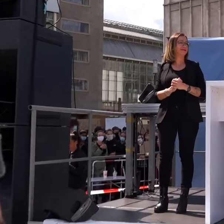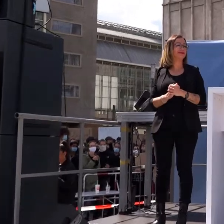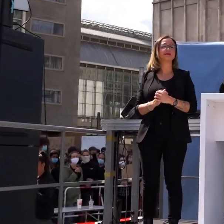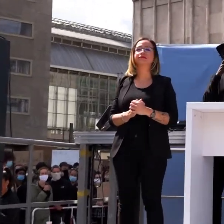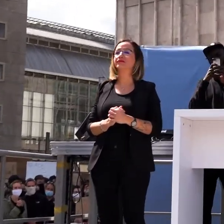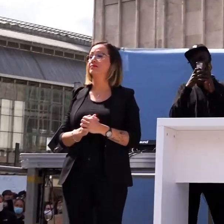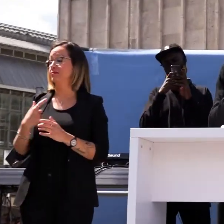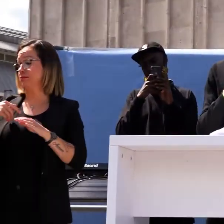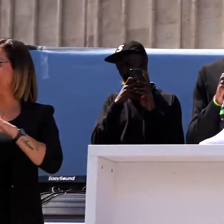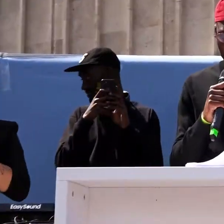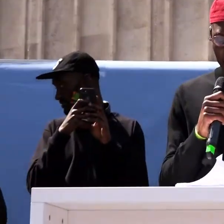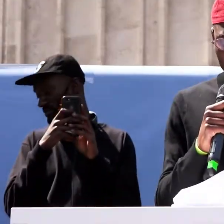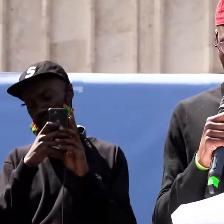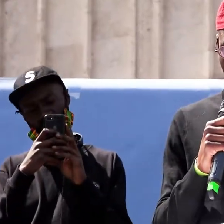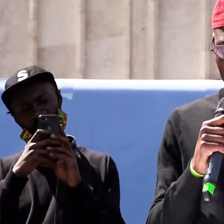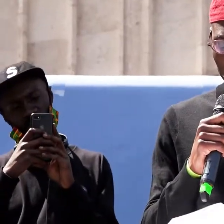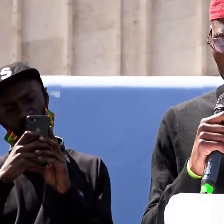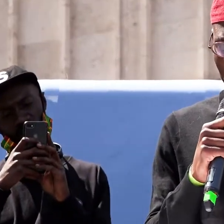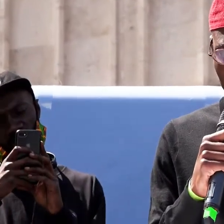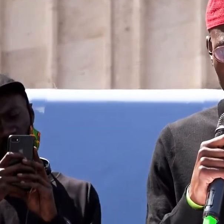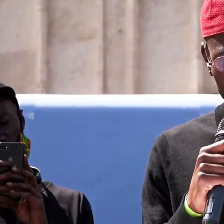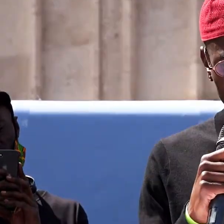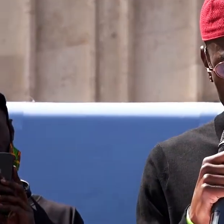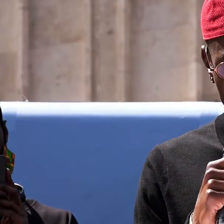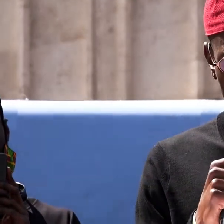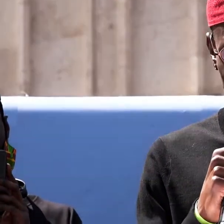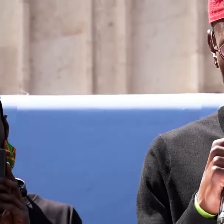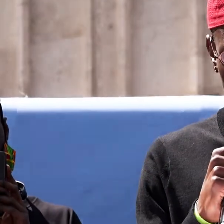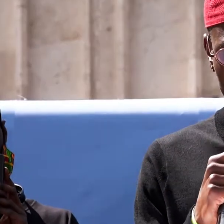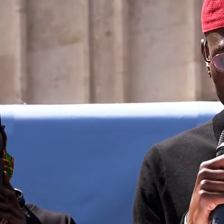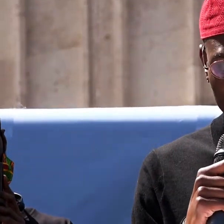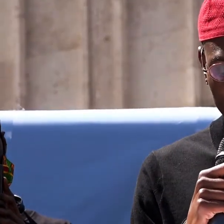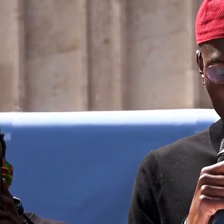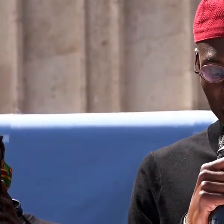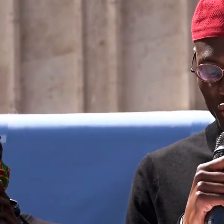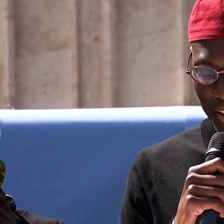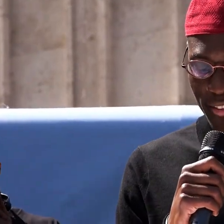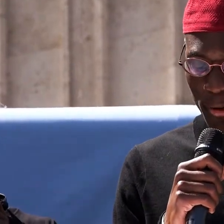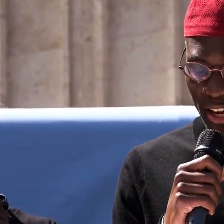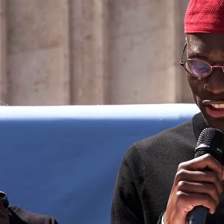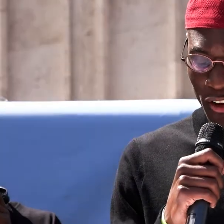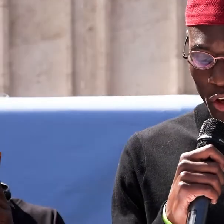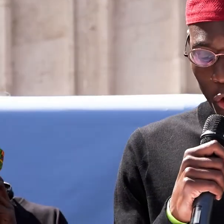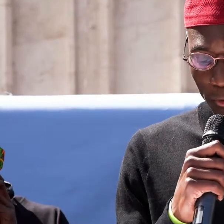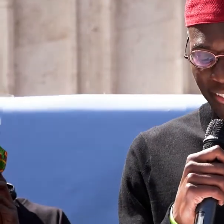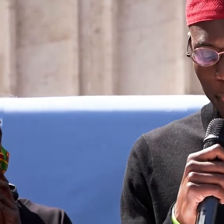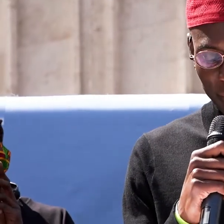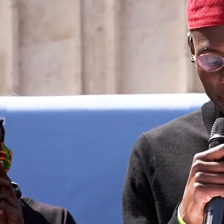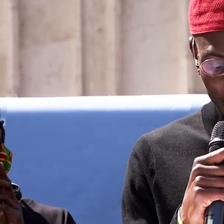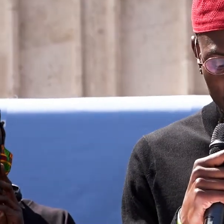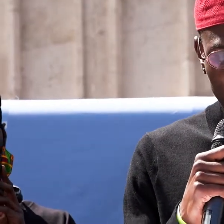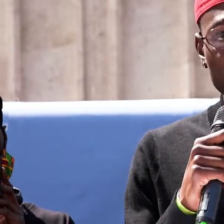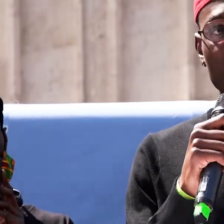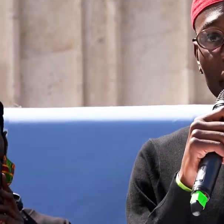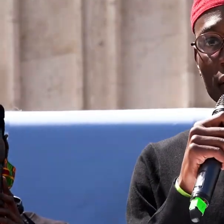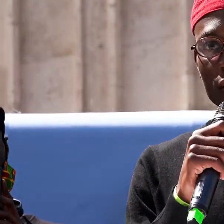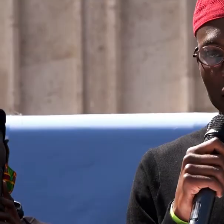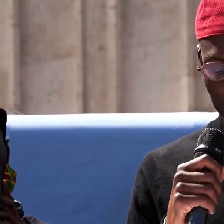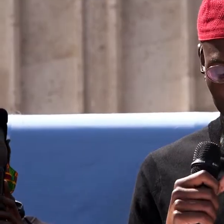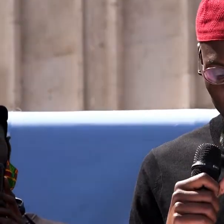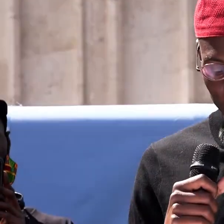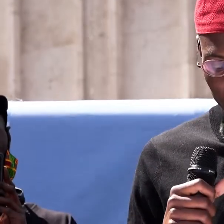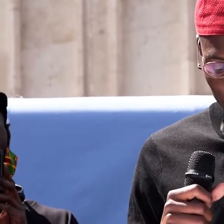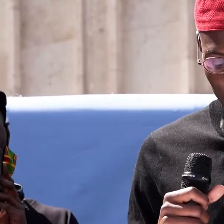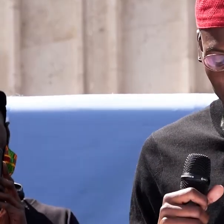Ich stehe heute hier, wie jede andere Rednerin und jeder andere Redner auch, als Repräsentant der schwarzen Gemeinschaft und als Repräsentant des